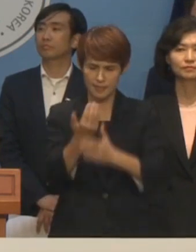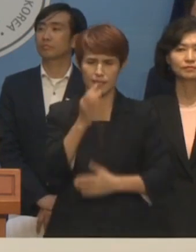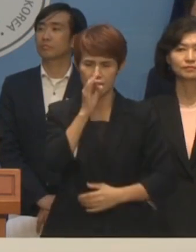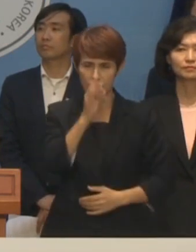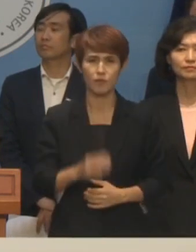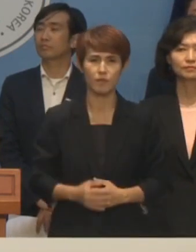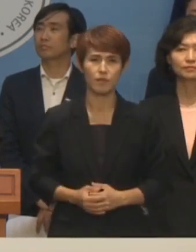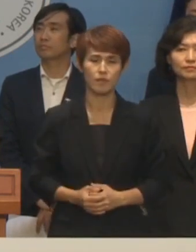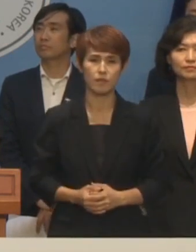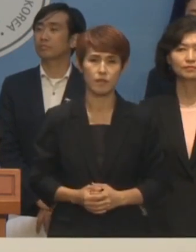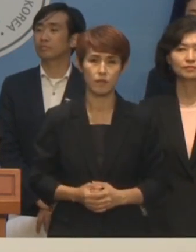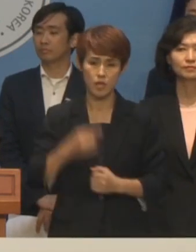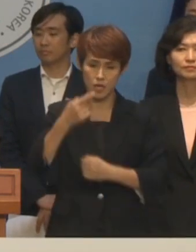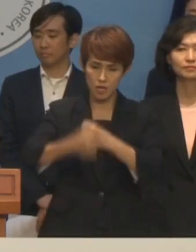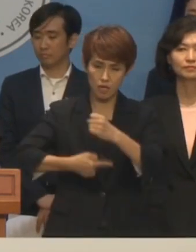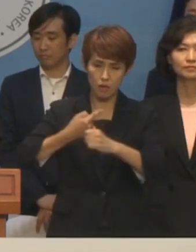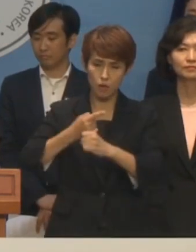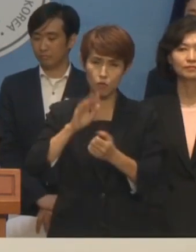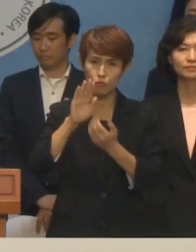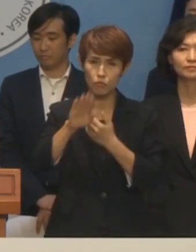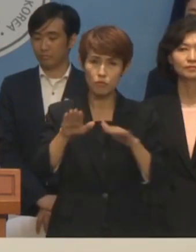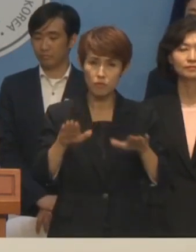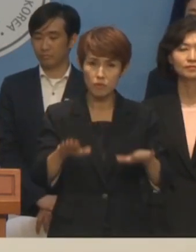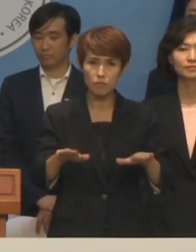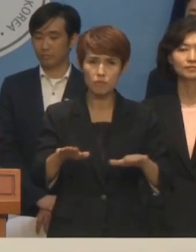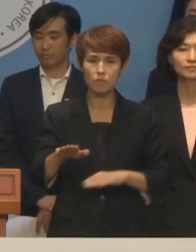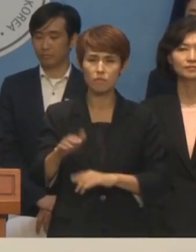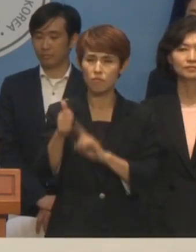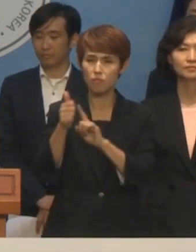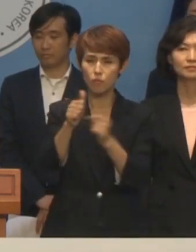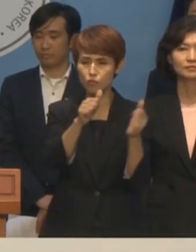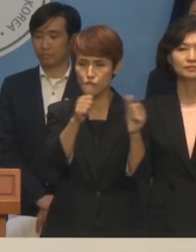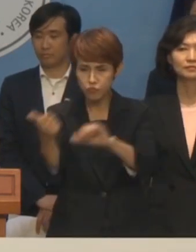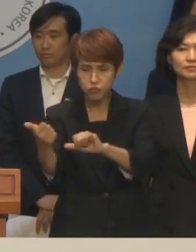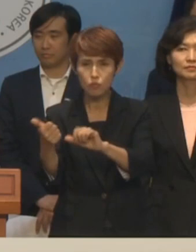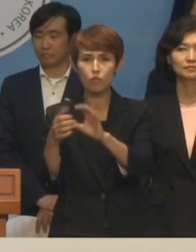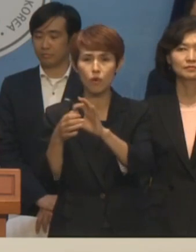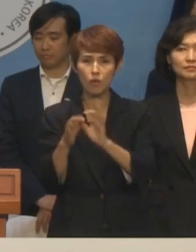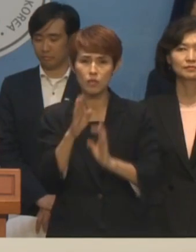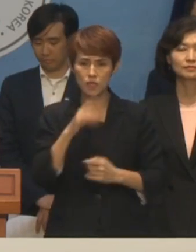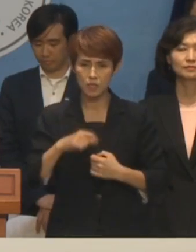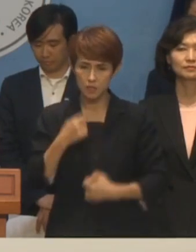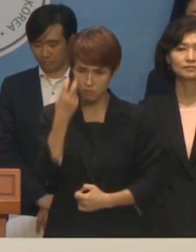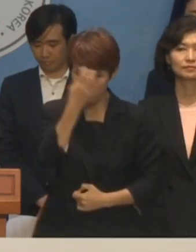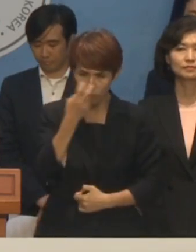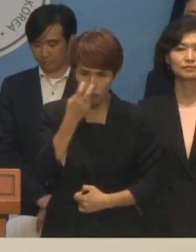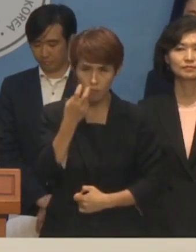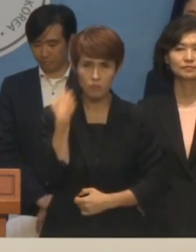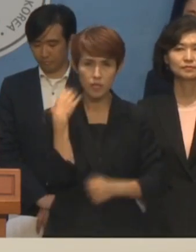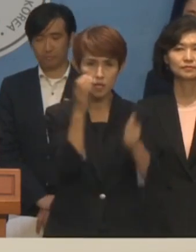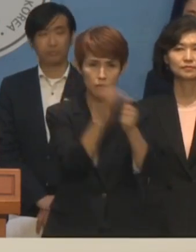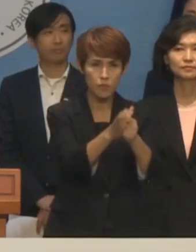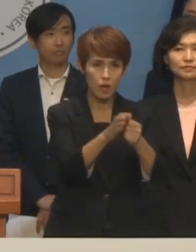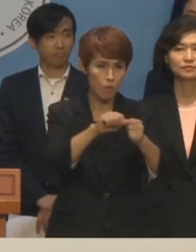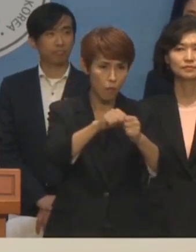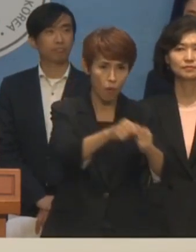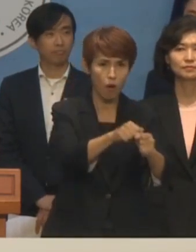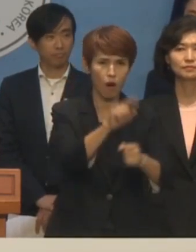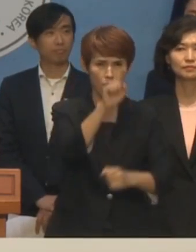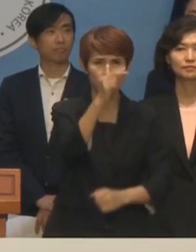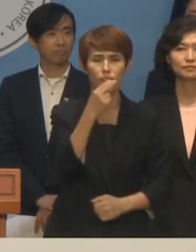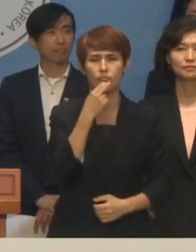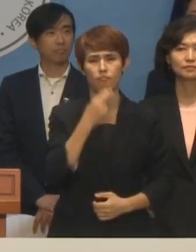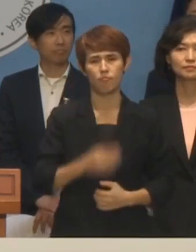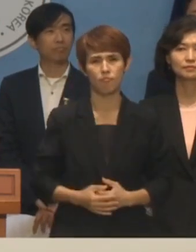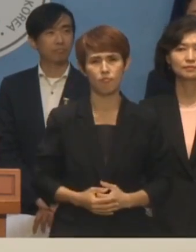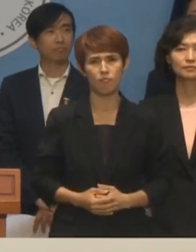그러나 1년이 지난 지금까지도 한 청년의 죽음에 대한 그 어떤 진실도 책임자 처벌도 이루어지지